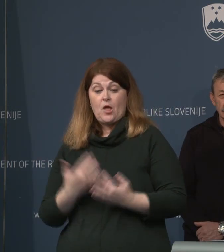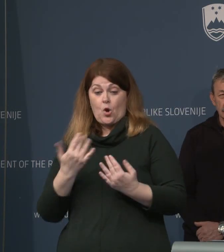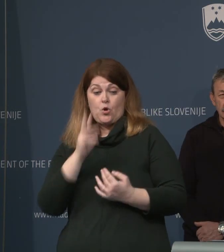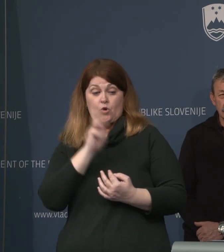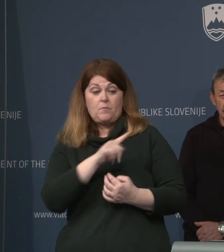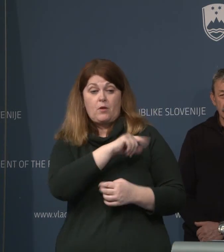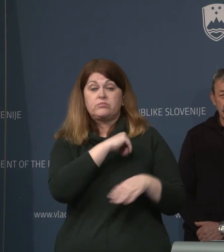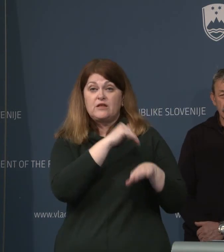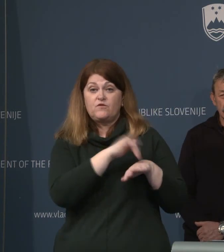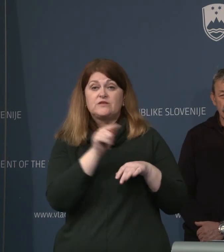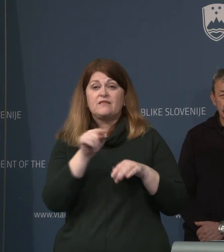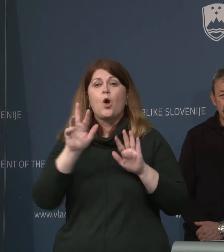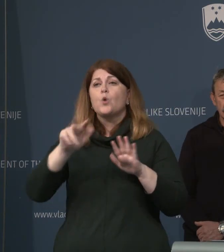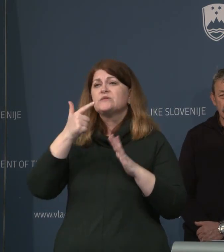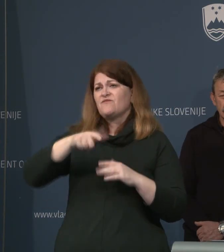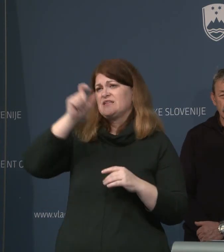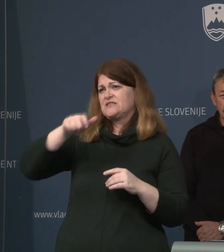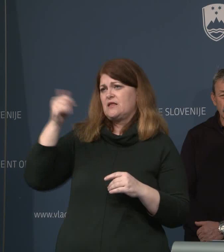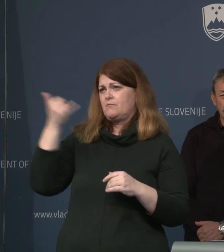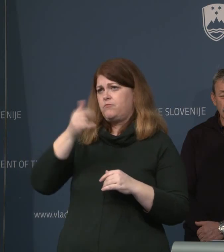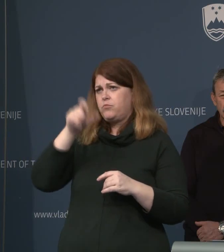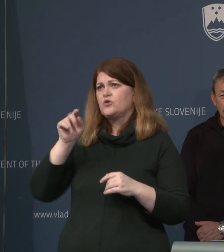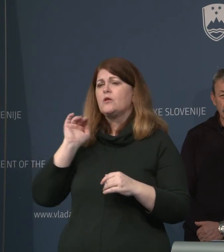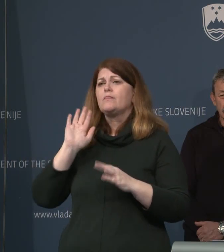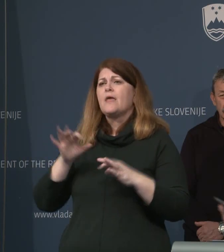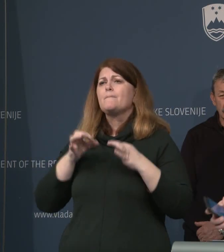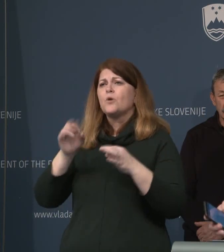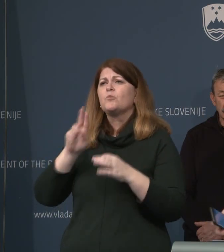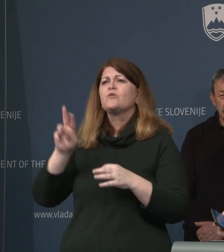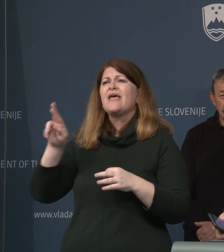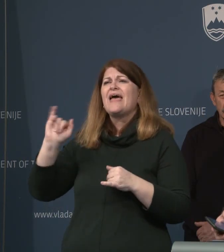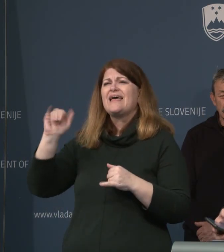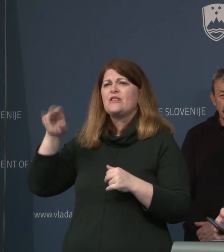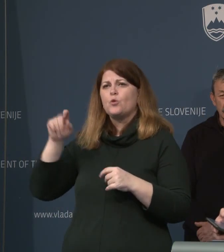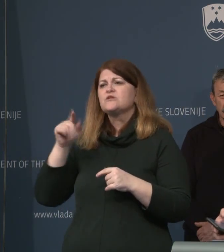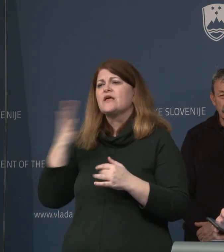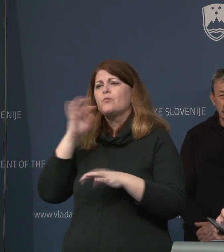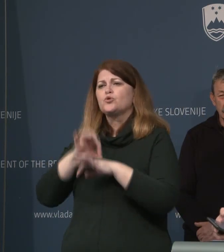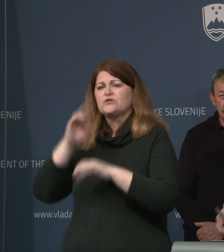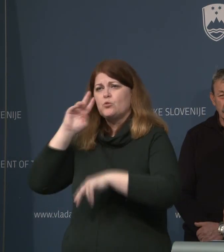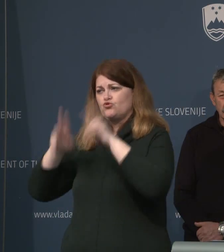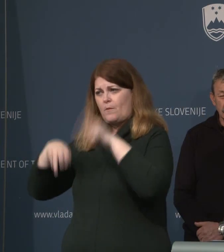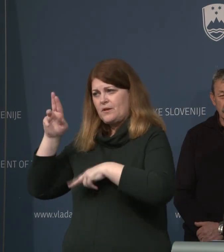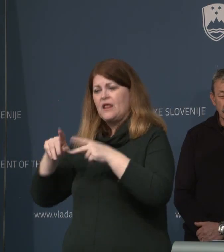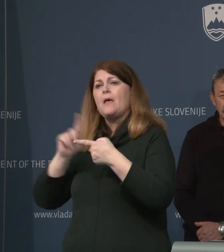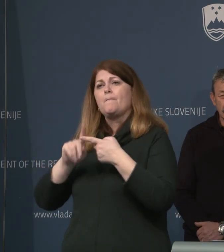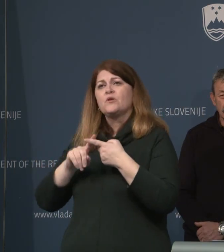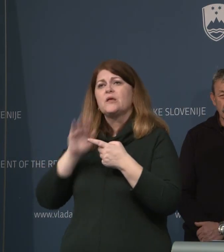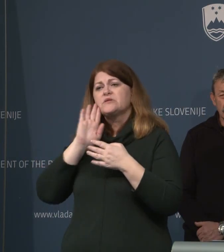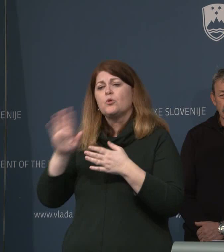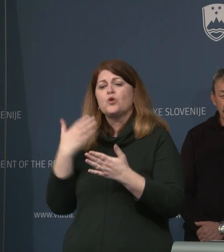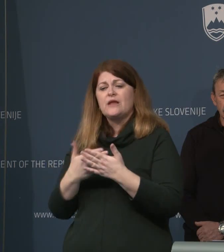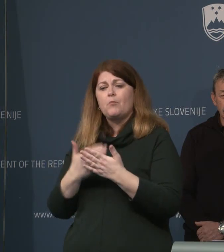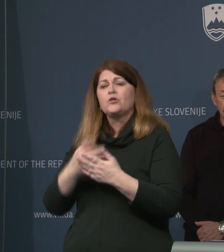jaz te informacije, je teh 28 potnikov na poti proti Rigoncom, ki ne bi v bistvu bili zdravniško pregledani, potem se bodo pa na